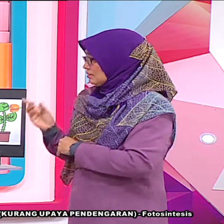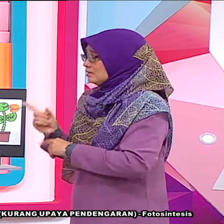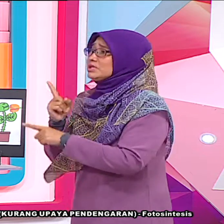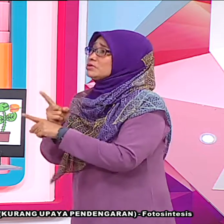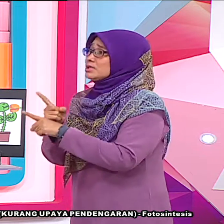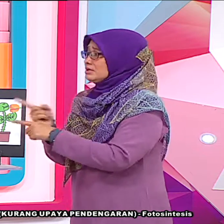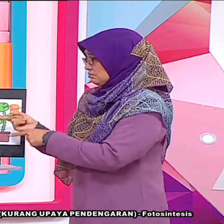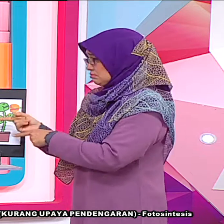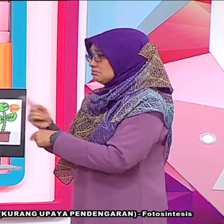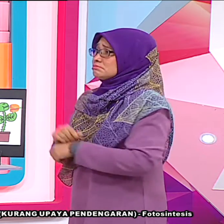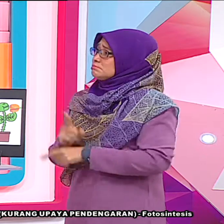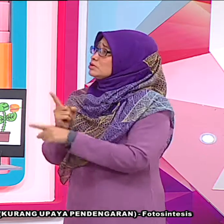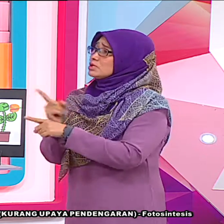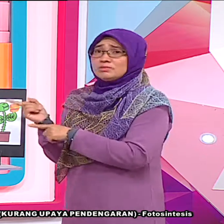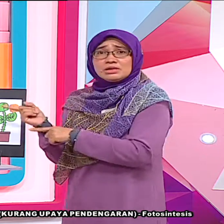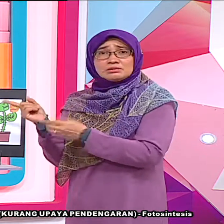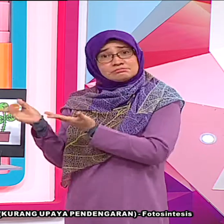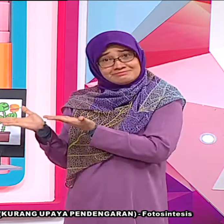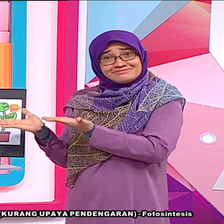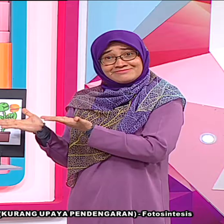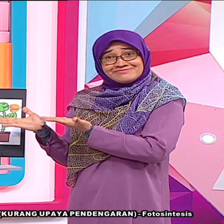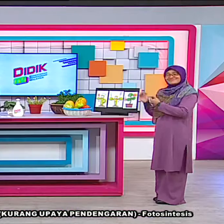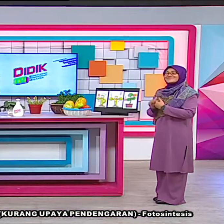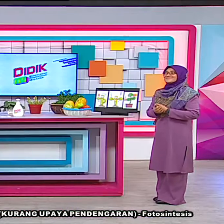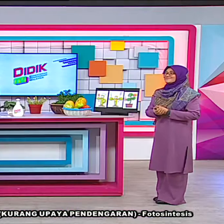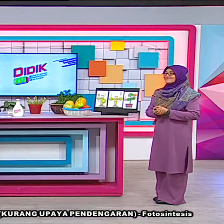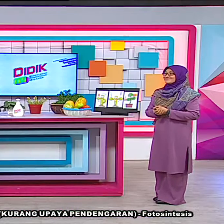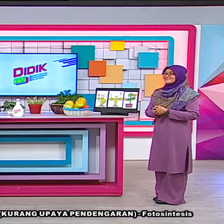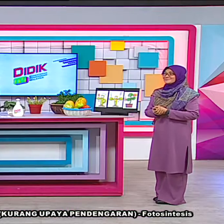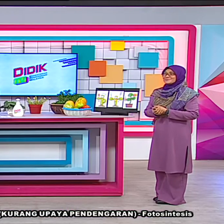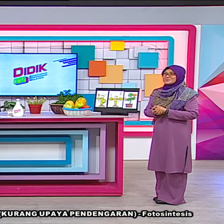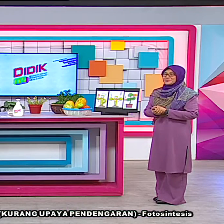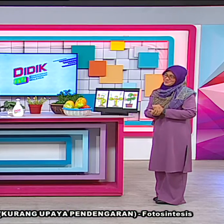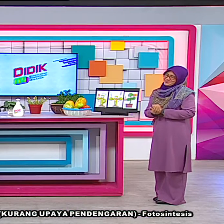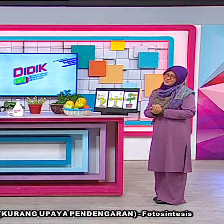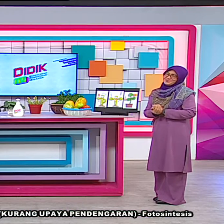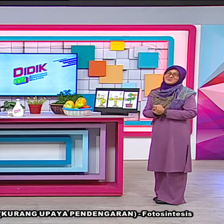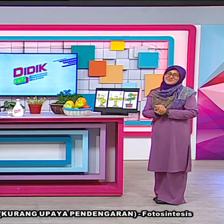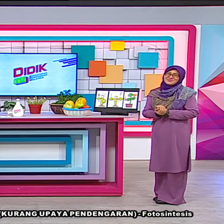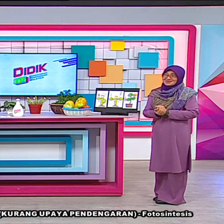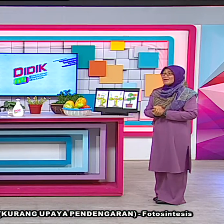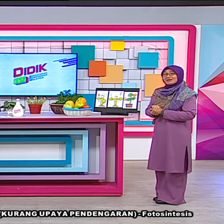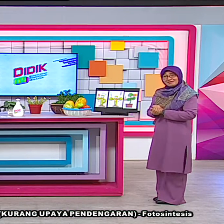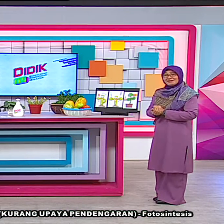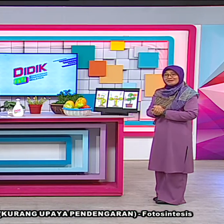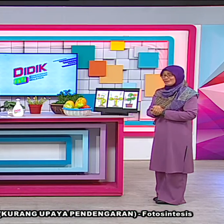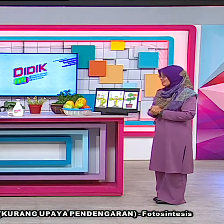betul ke saya rose chegou kalau pupuk maka begitu peneliti itu Enno